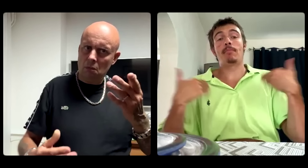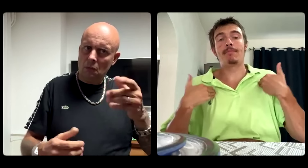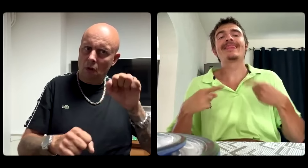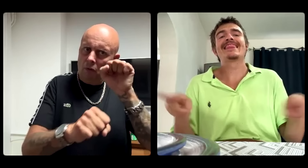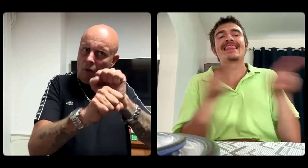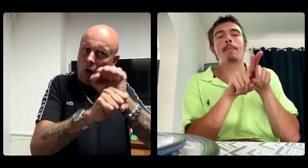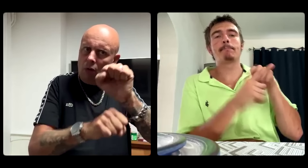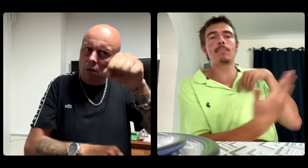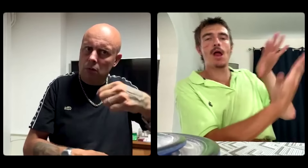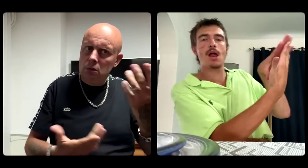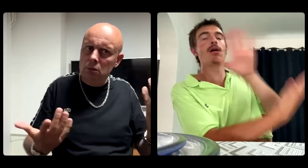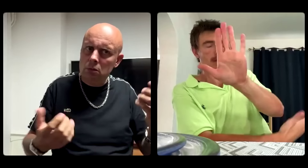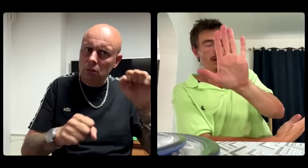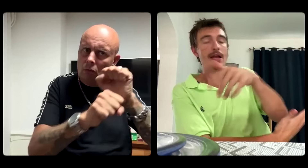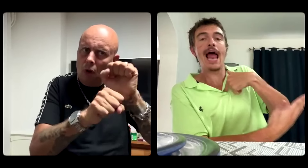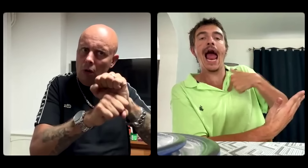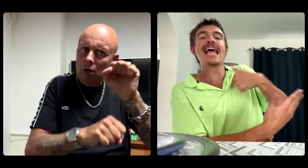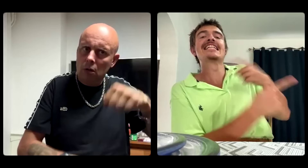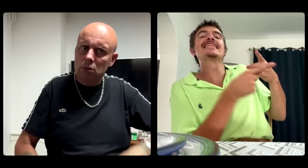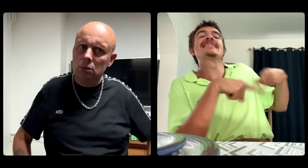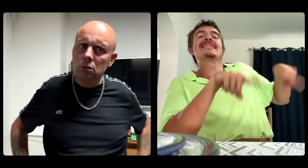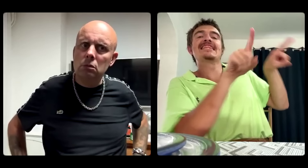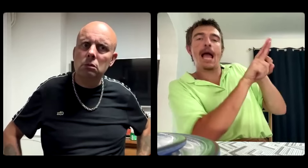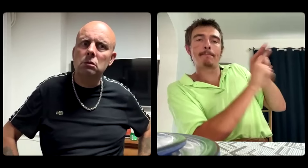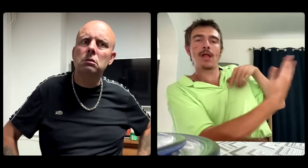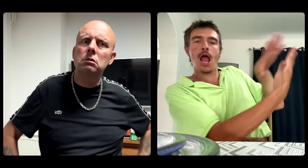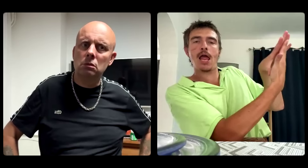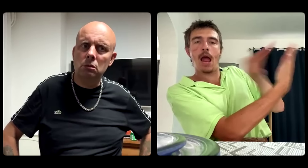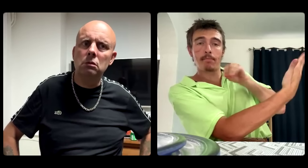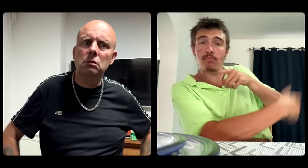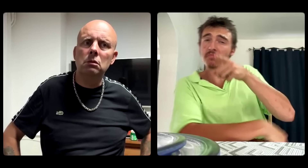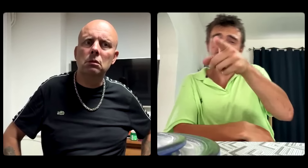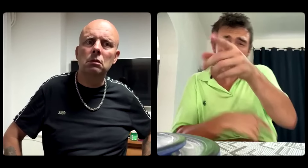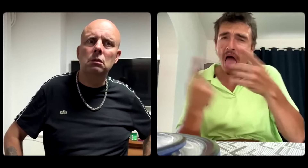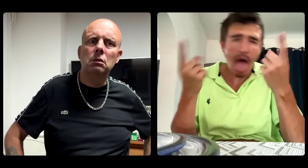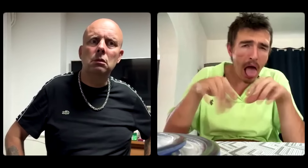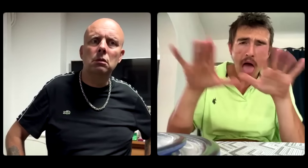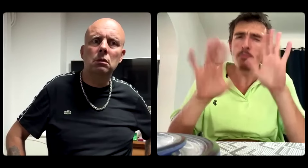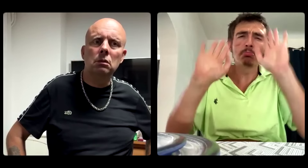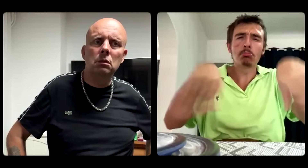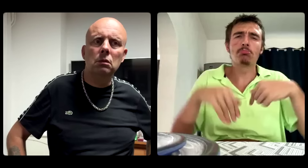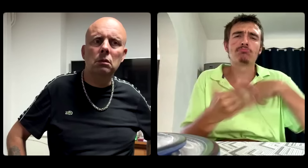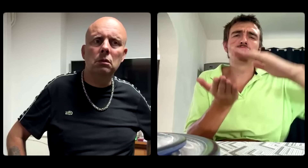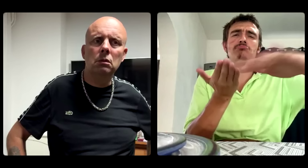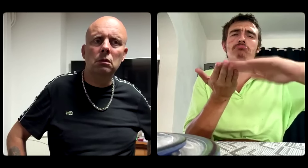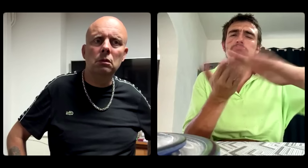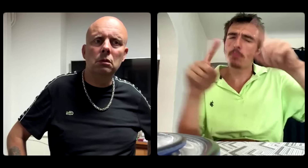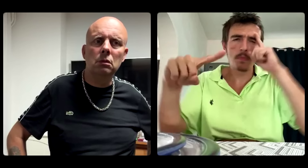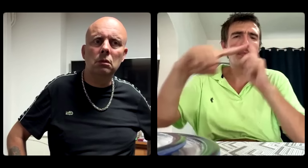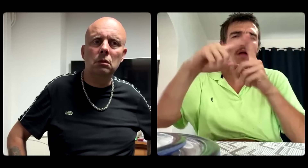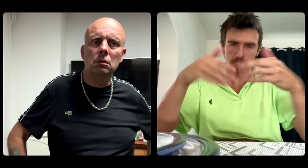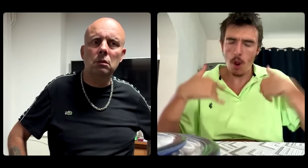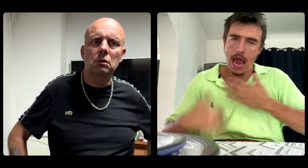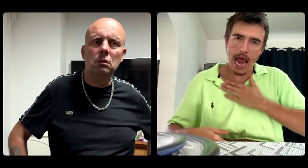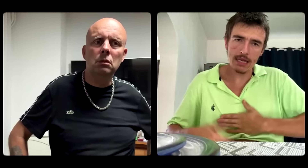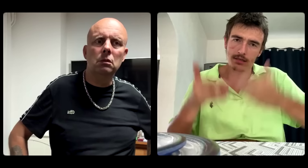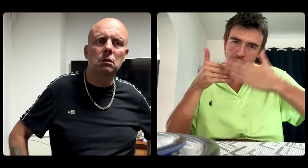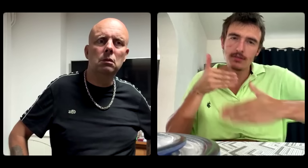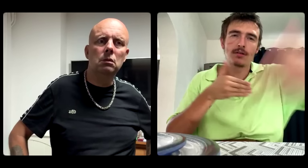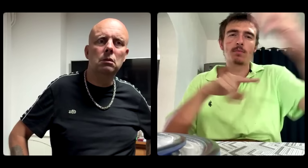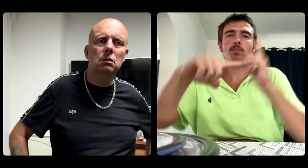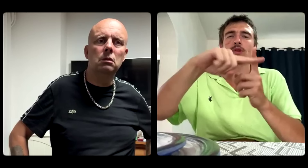Ja, maar bijvoorbeeld nu zou ik het nog niet, want voorlopig zou ik het nog niet, maar like, uiteindelijk. Tuurlijk, of